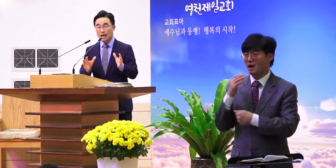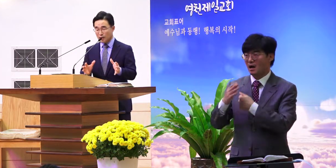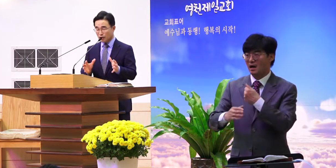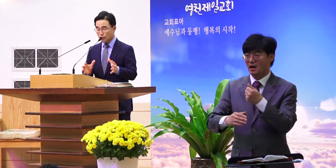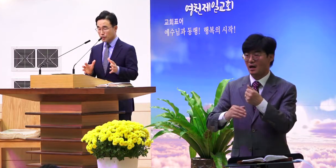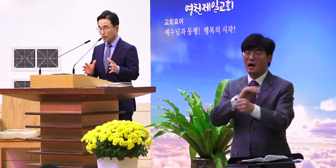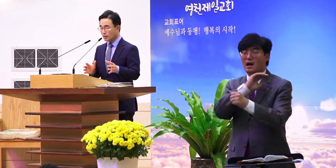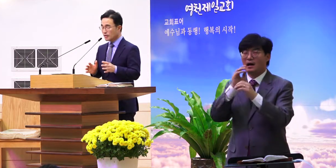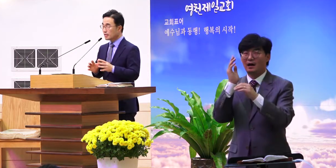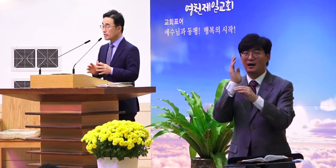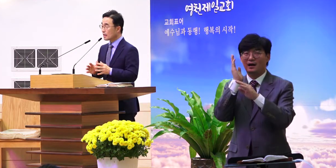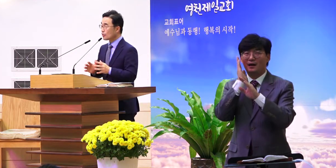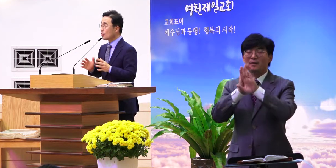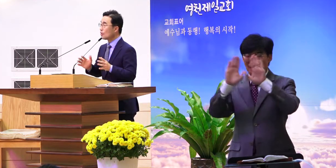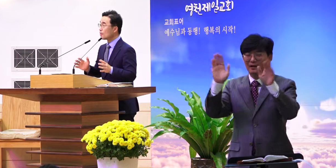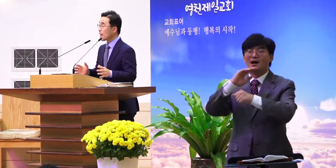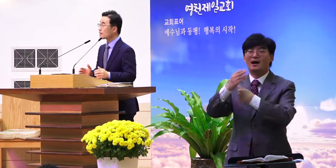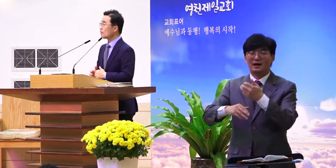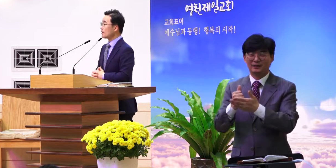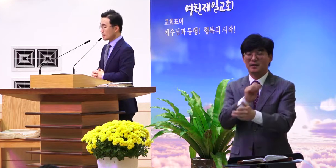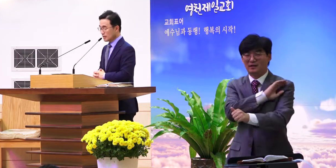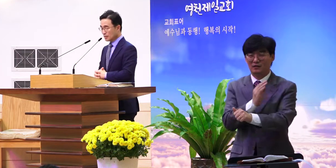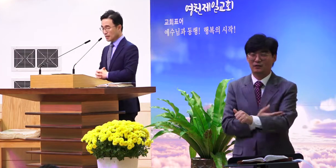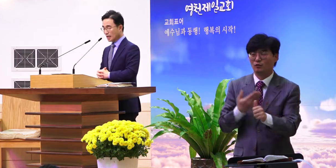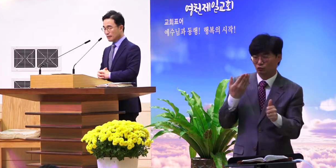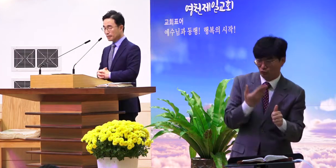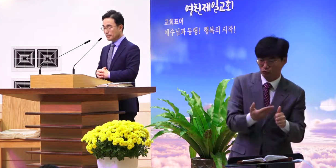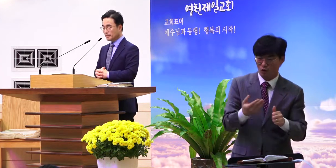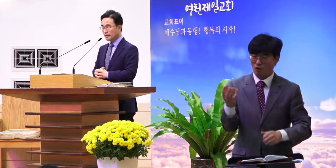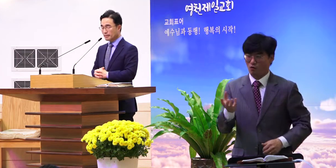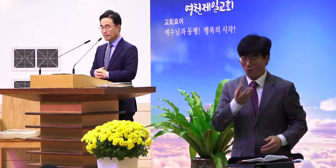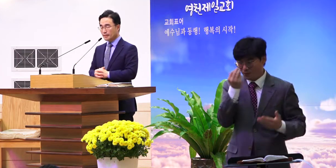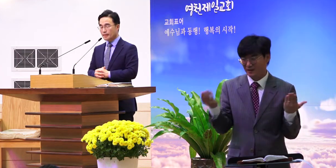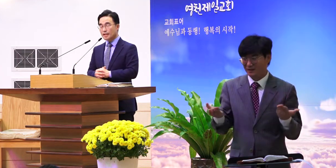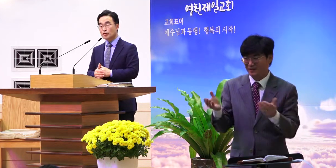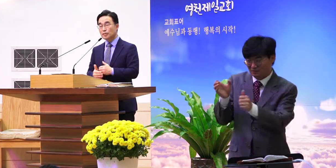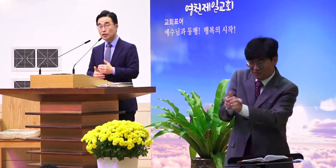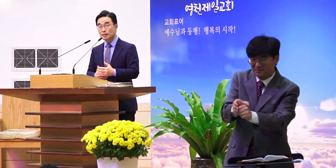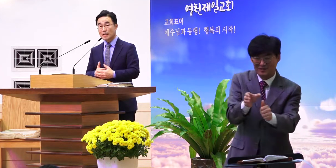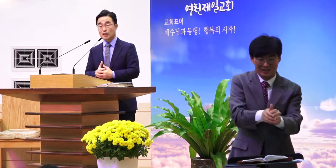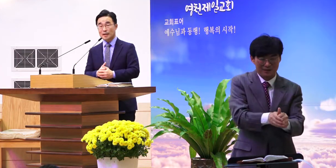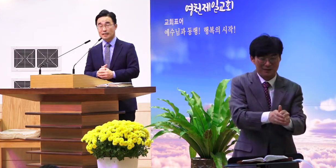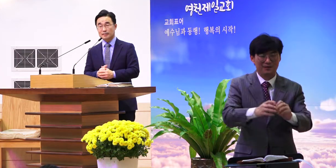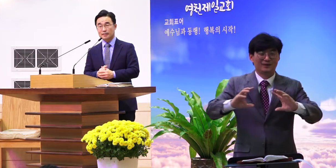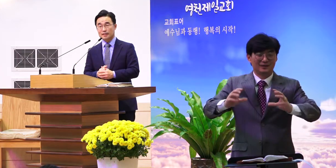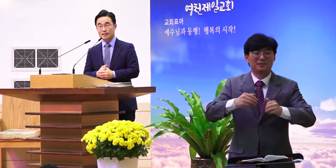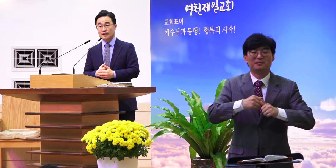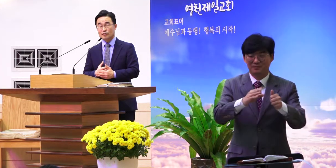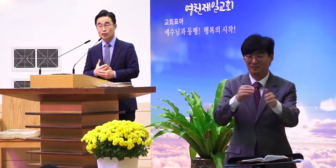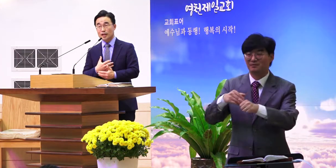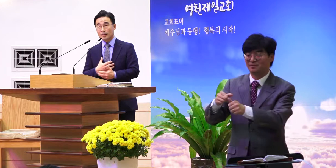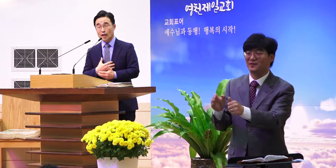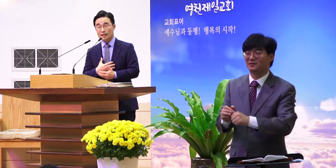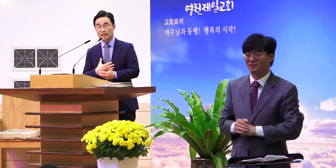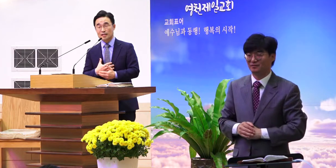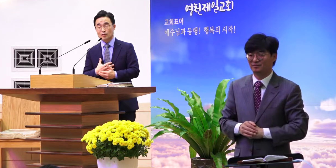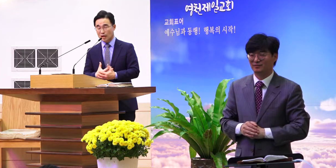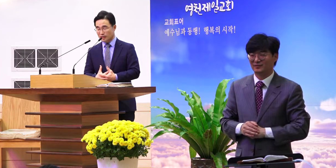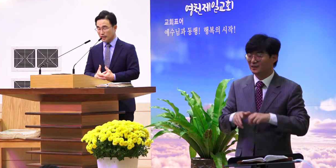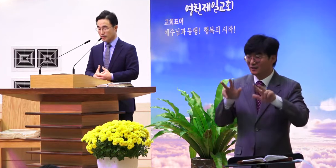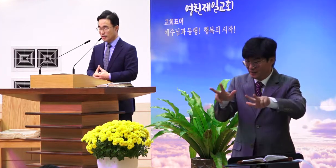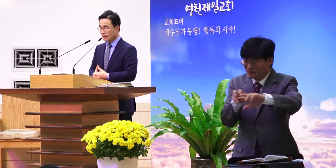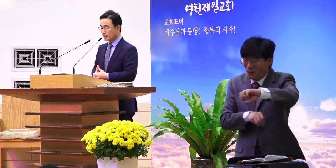거룩한 사명을 주시고 세상으로 파송하신 것입니다. 예수님이 주신 파송의 말씀, 우리들에게도 다